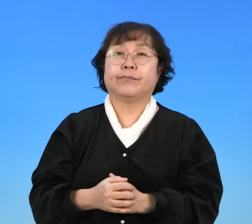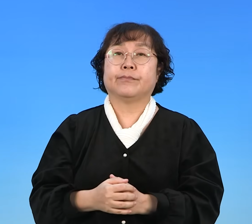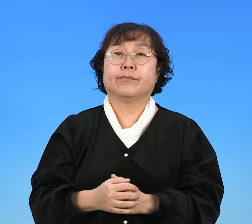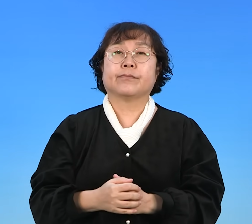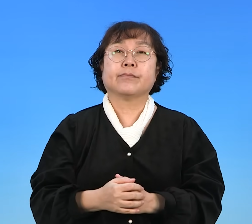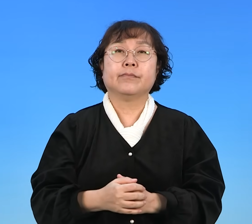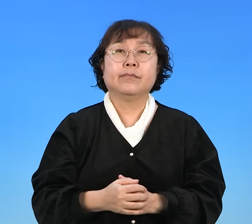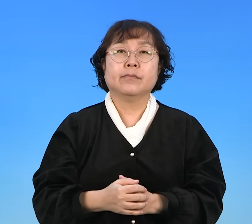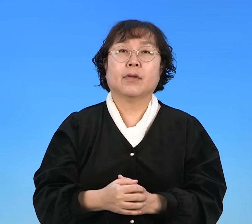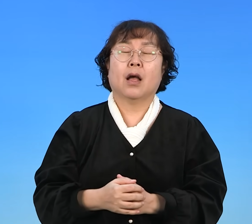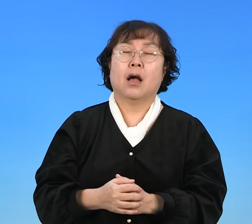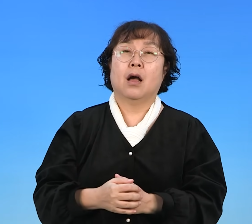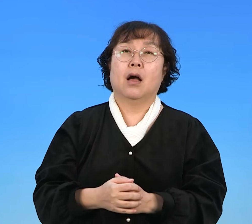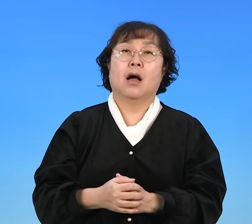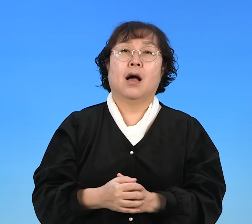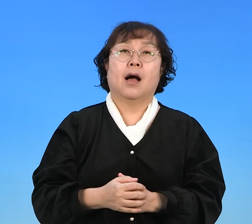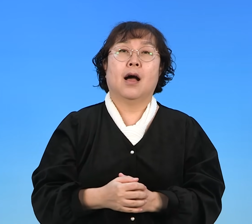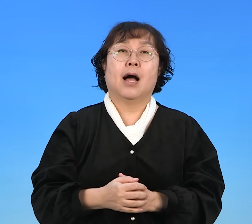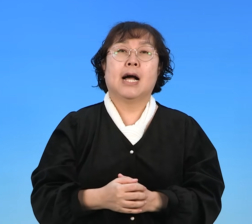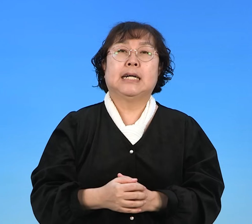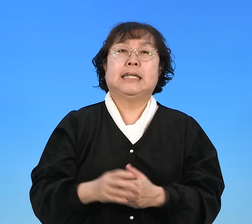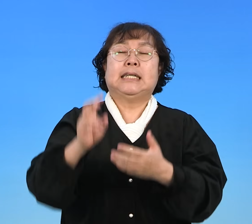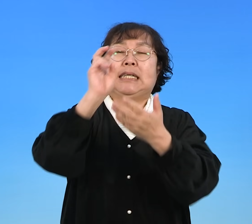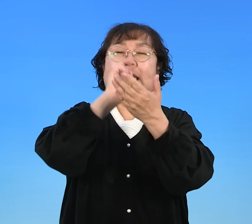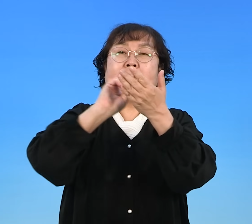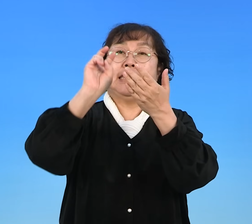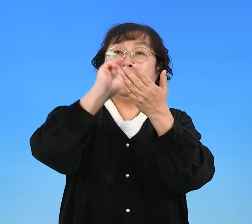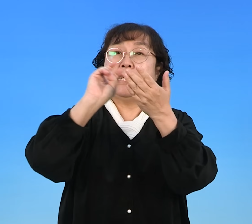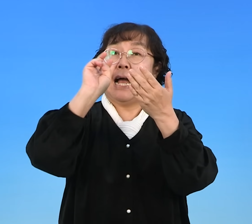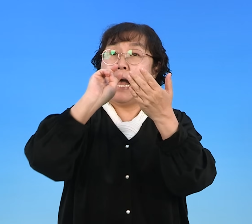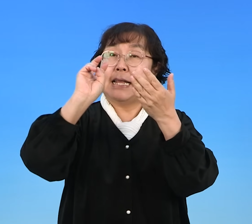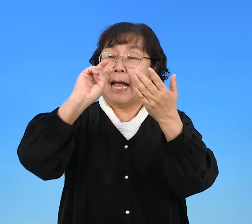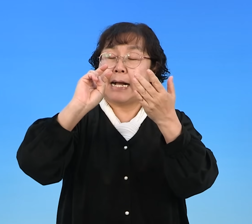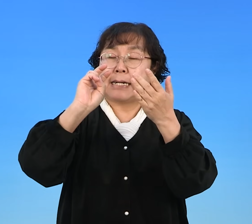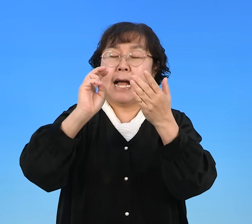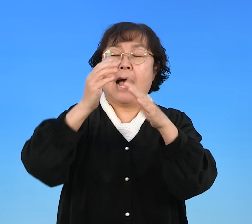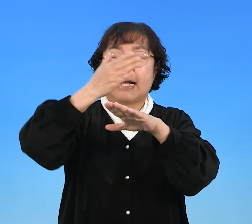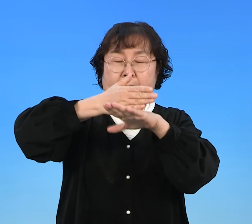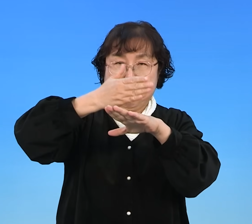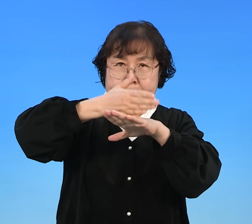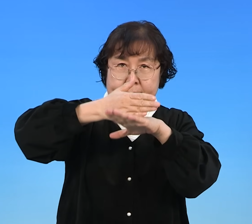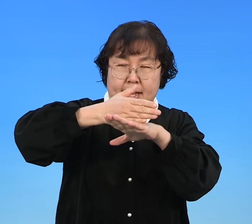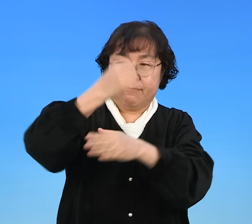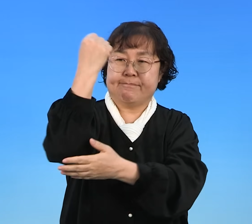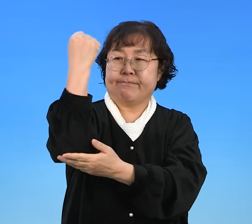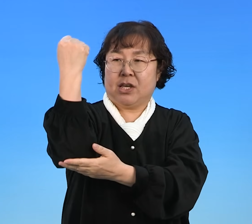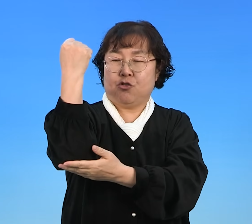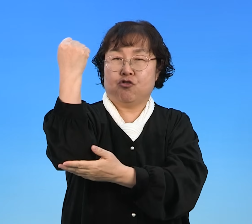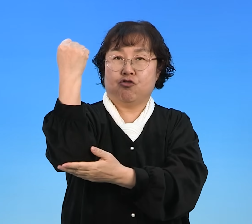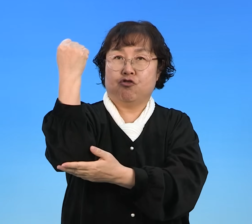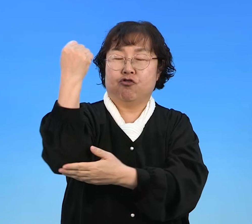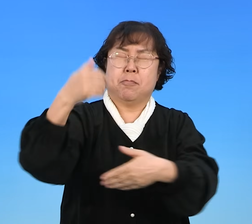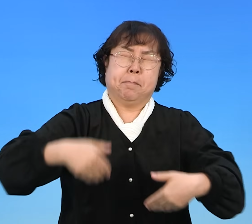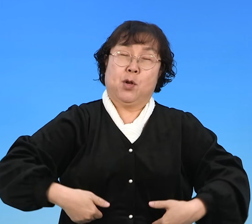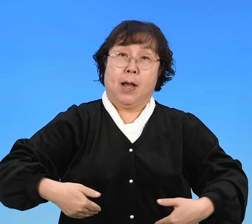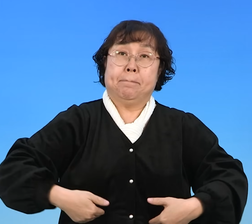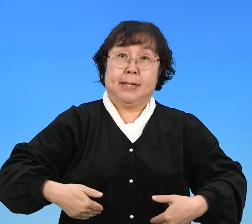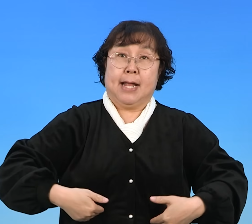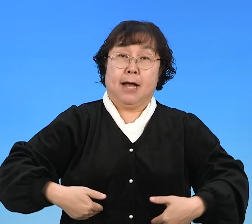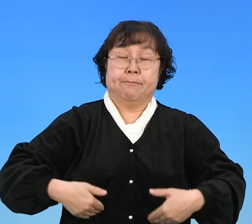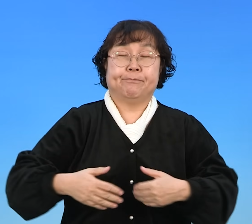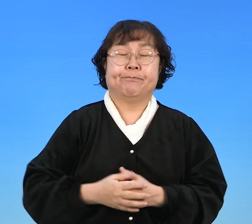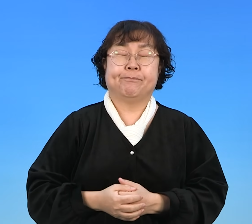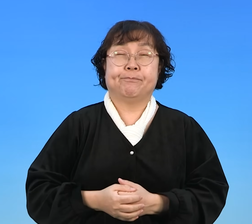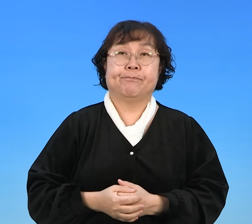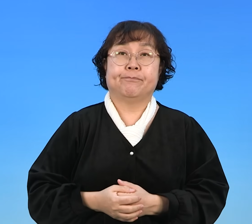맛보고 싶으세요? 그렇다면 이 찬양과 감사라는 기둥을 세우셔야 합니다. 제가 왜